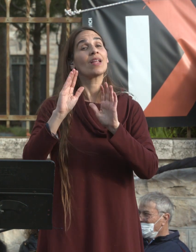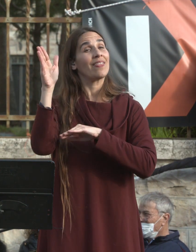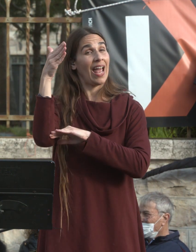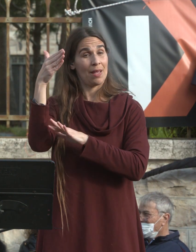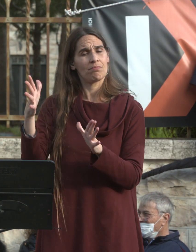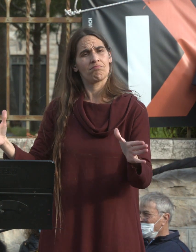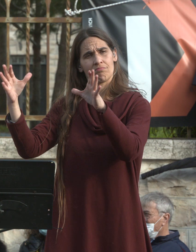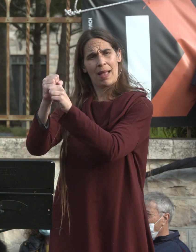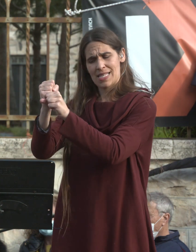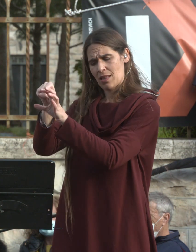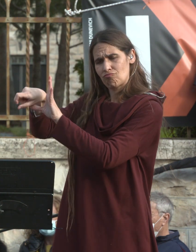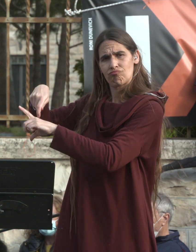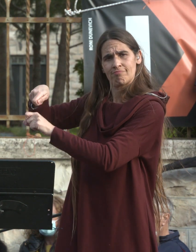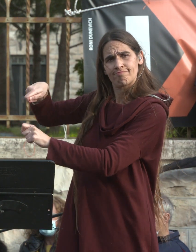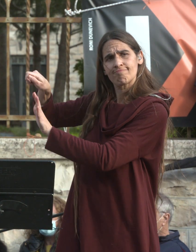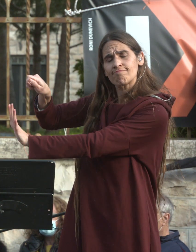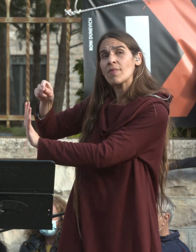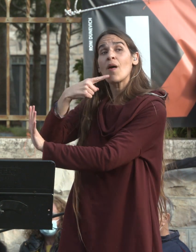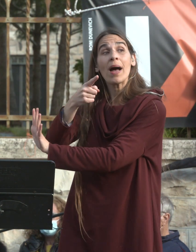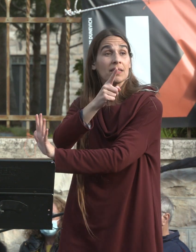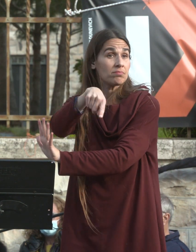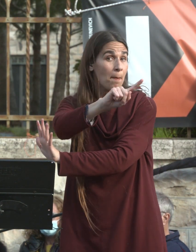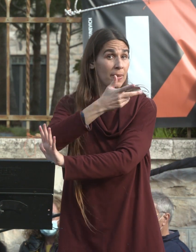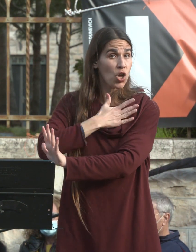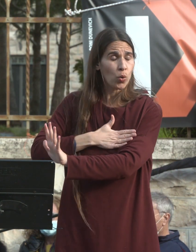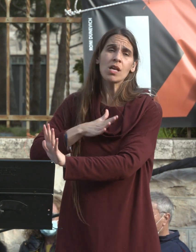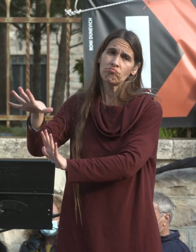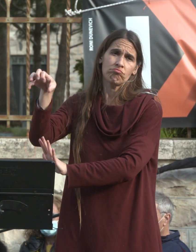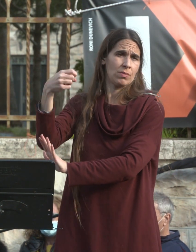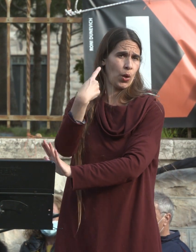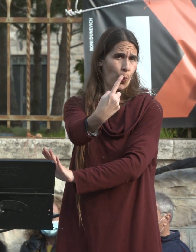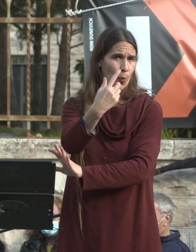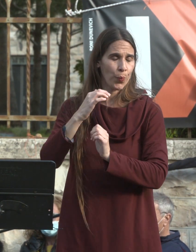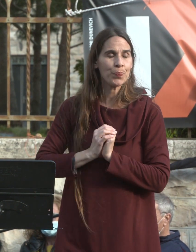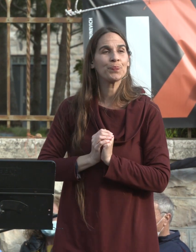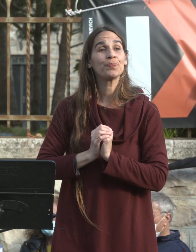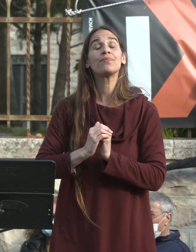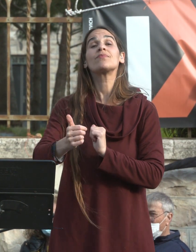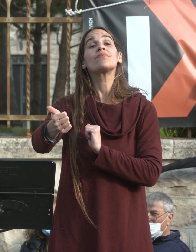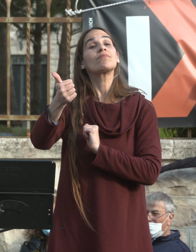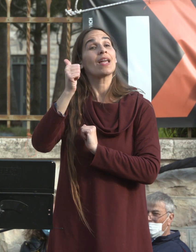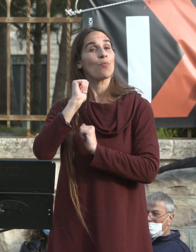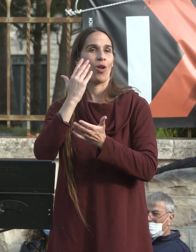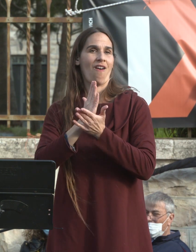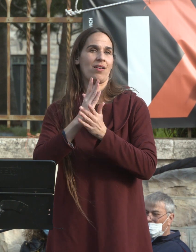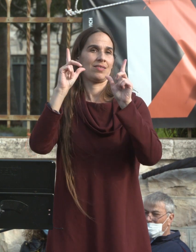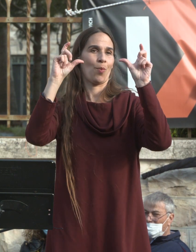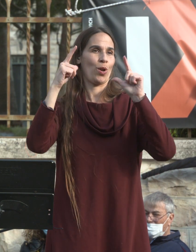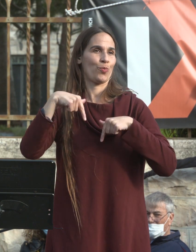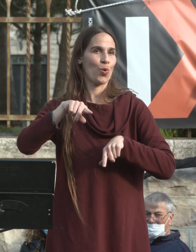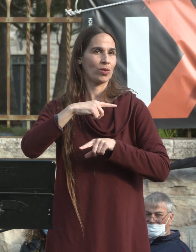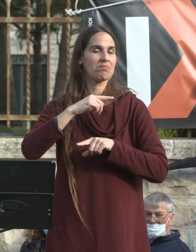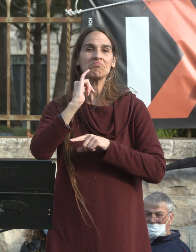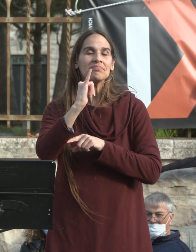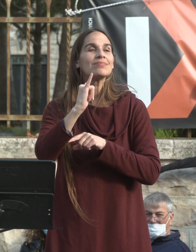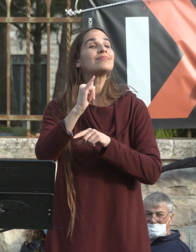בשקית בצד ואמרתי, מי שירצה, ייקח. מאתמול התחילו לזרום אליי תמונות עם